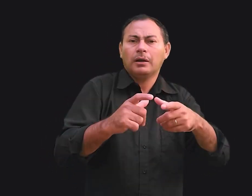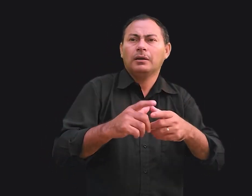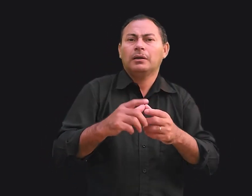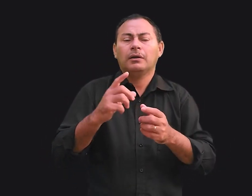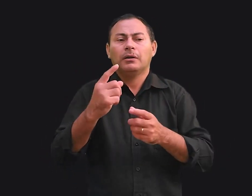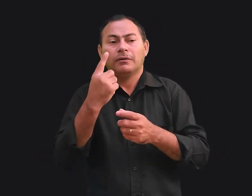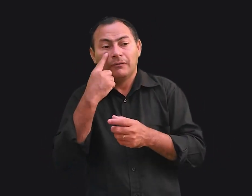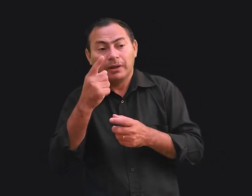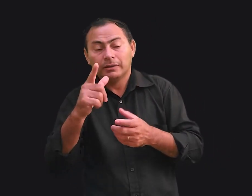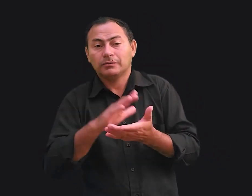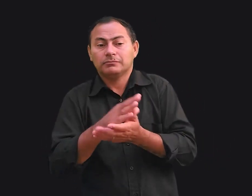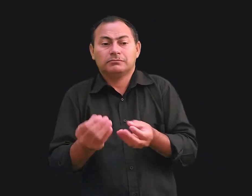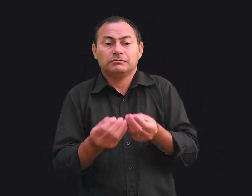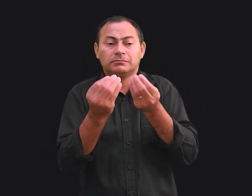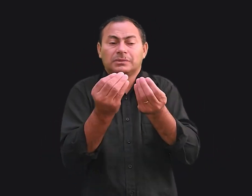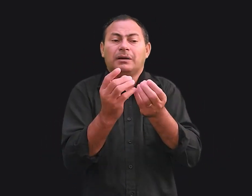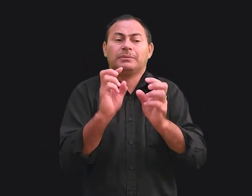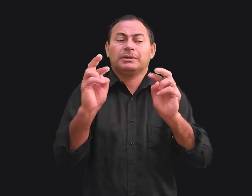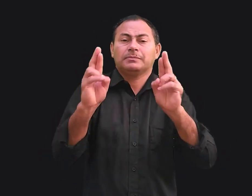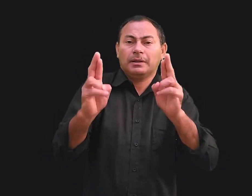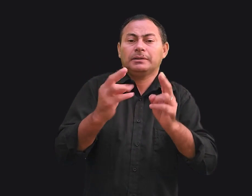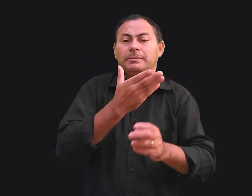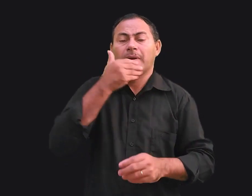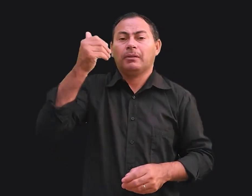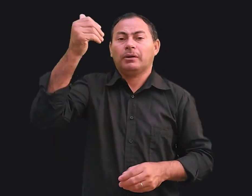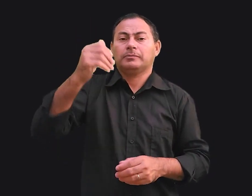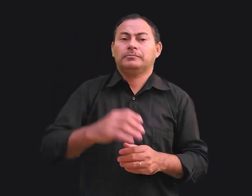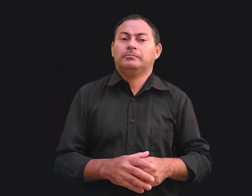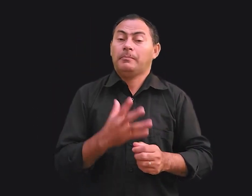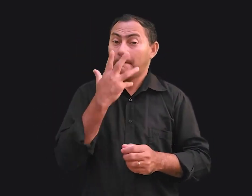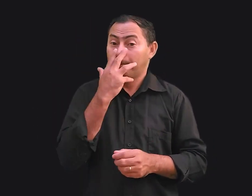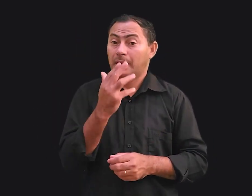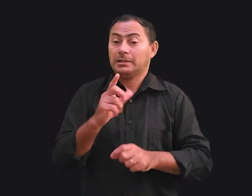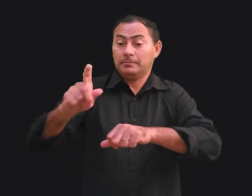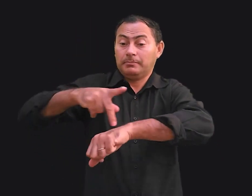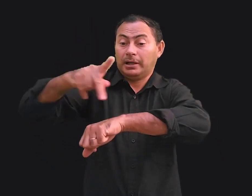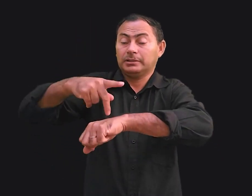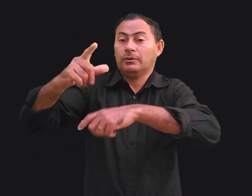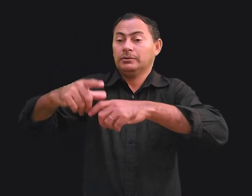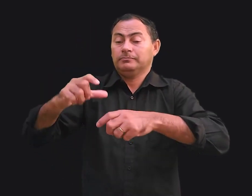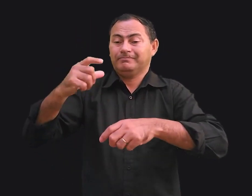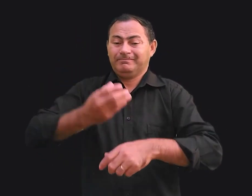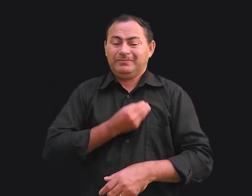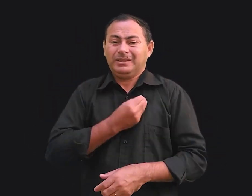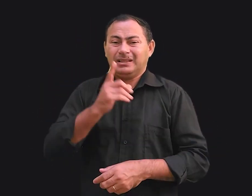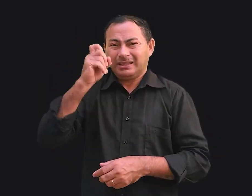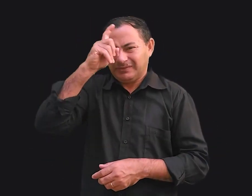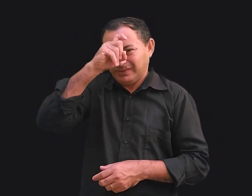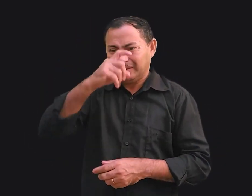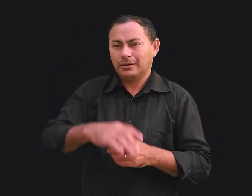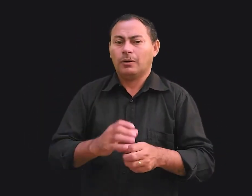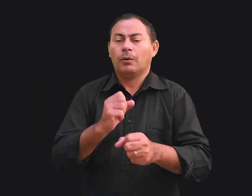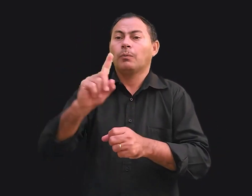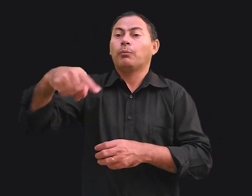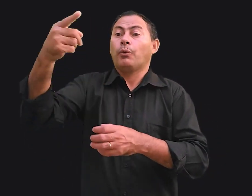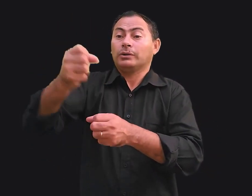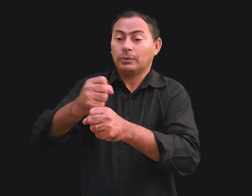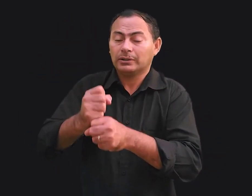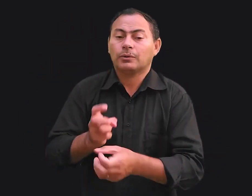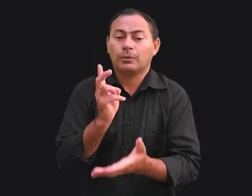que vem, não vai trazer muita esperança de melhora. Parece que em países onde a situação está difícil, o ano que vem continuará sendo